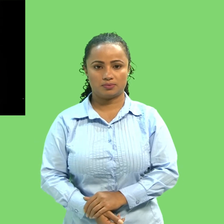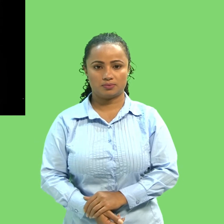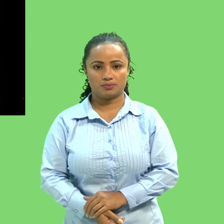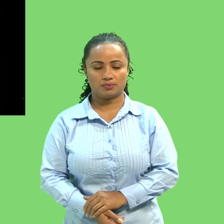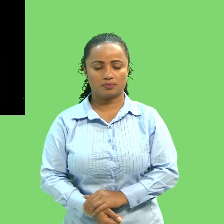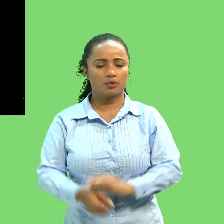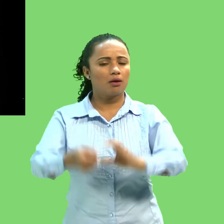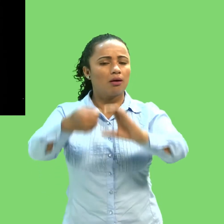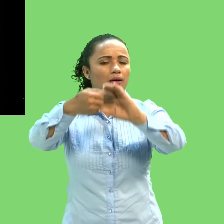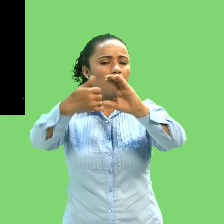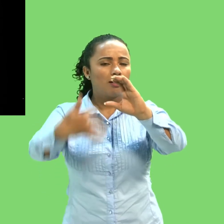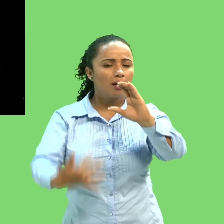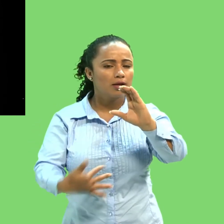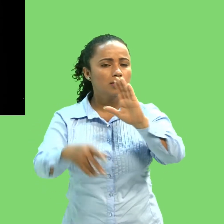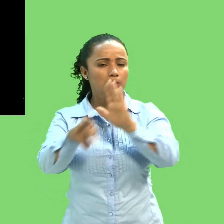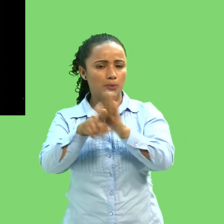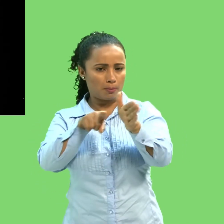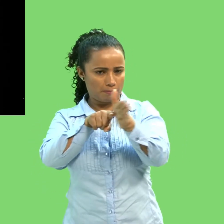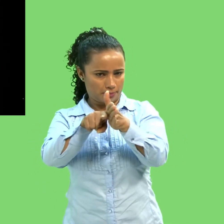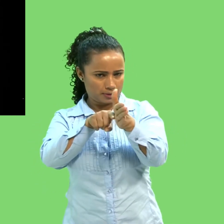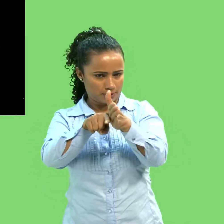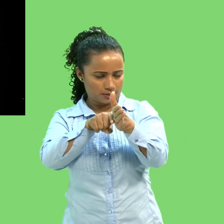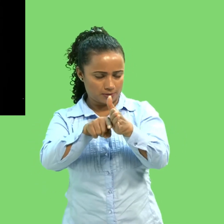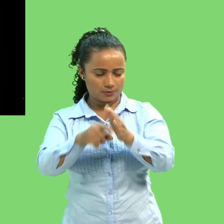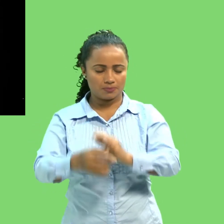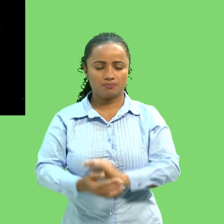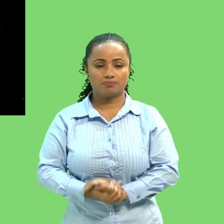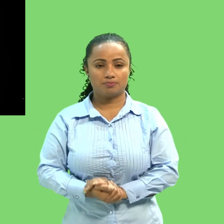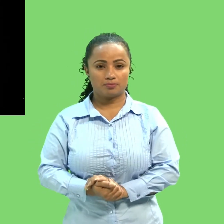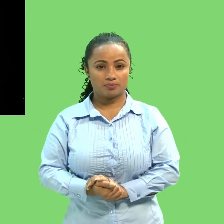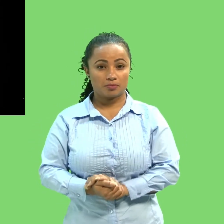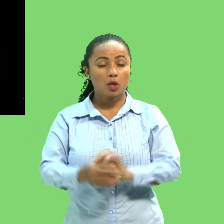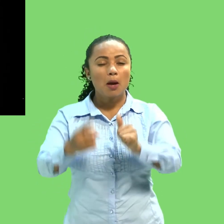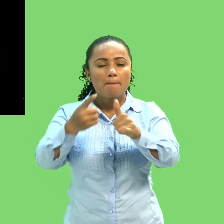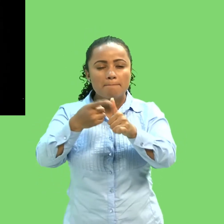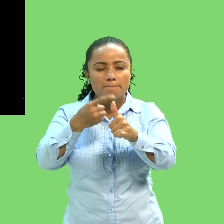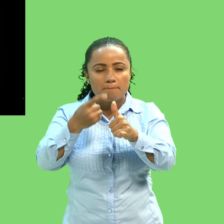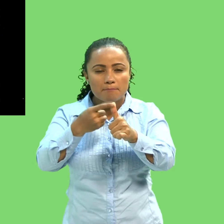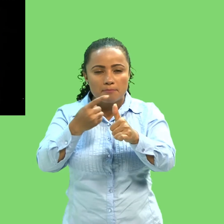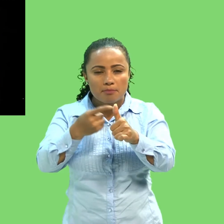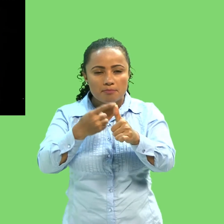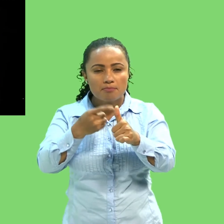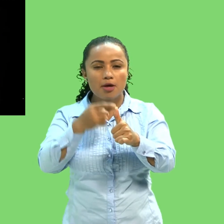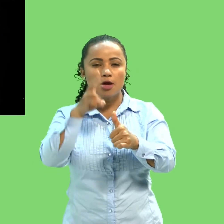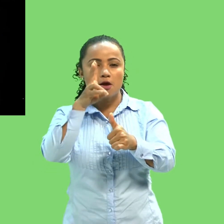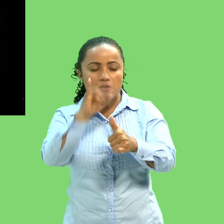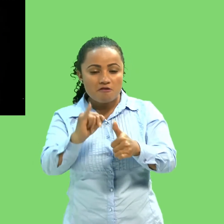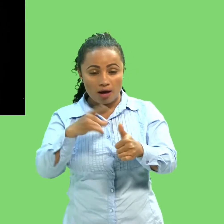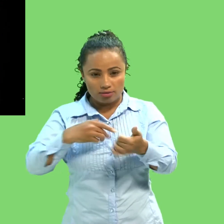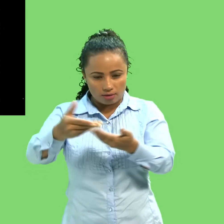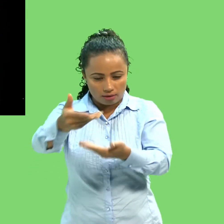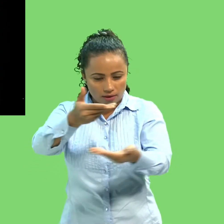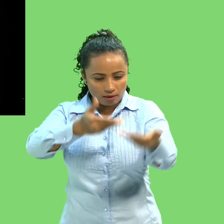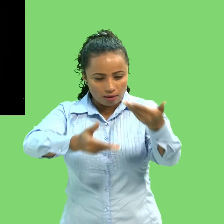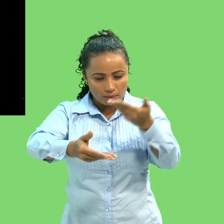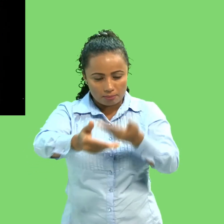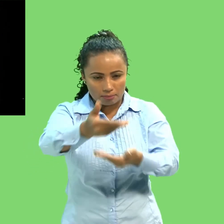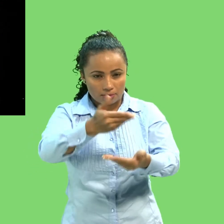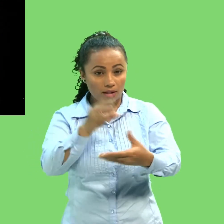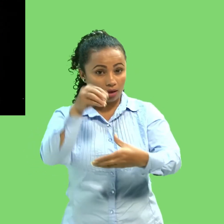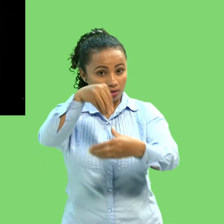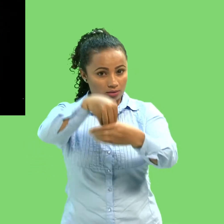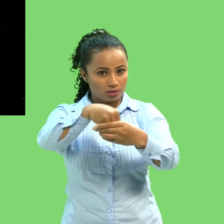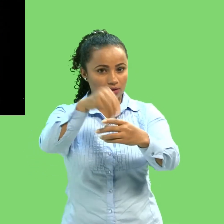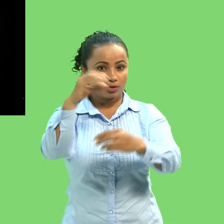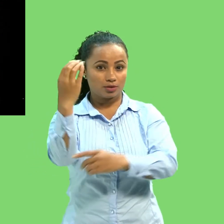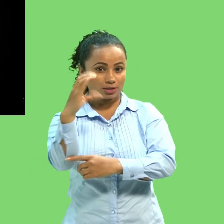Características da pesquisa. Primeiramente, ela vai ter um processo de aplicabilidade em ciências sociais. Como é que vai se dar